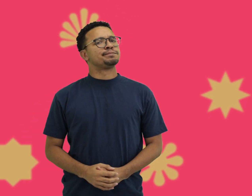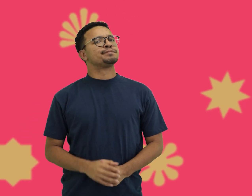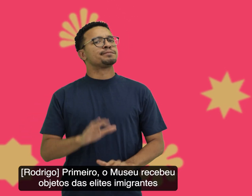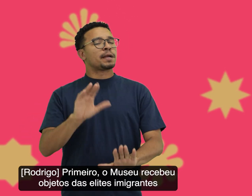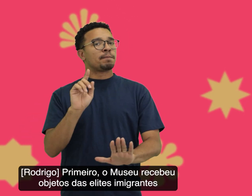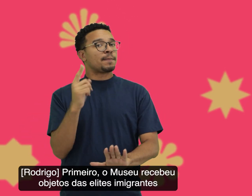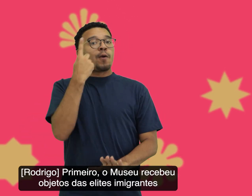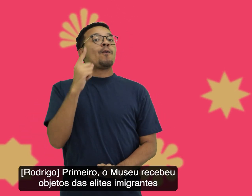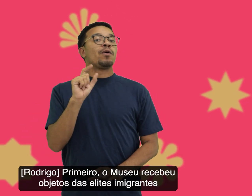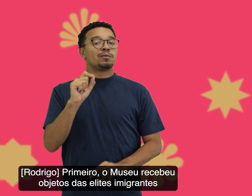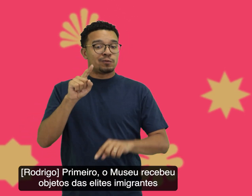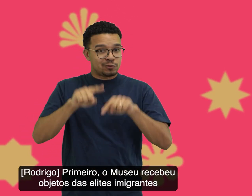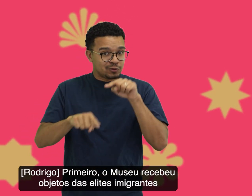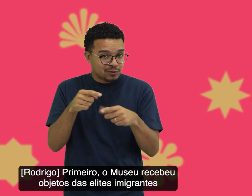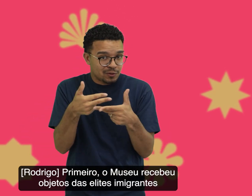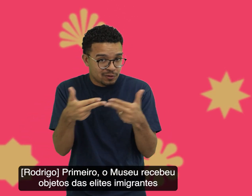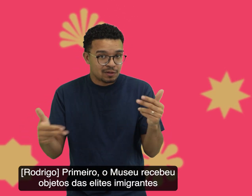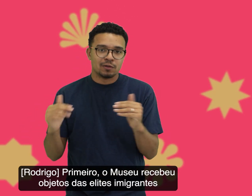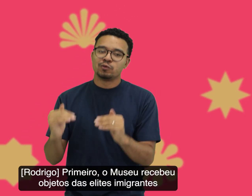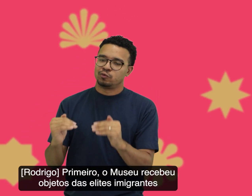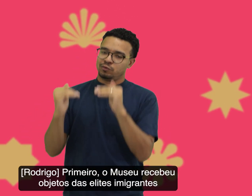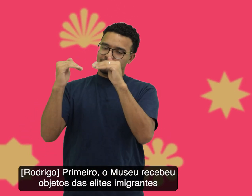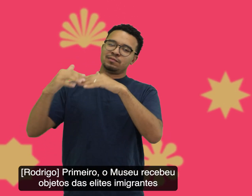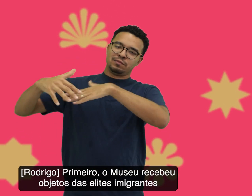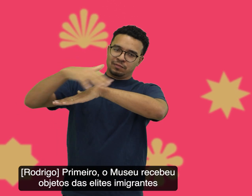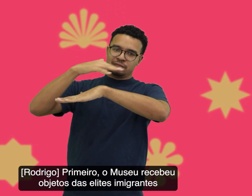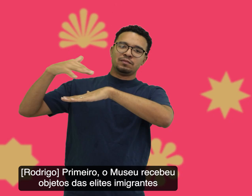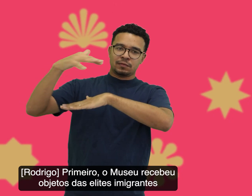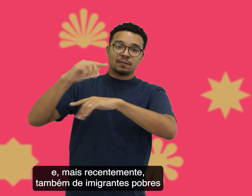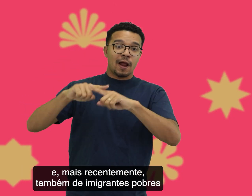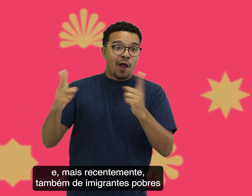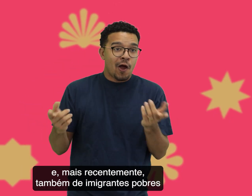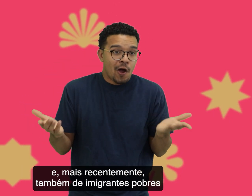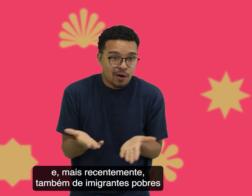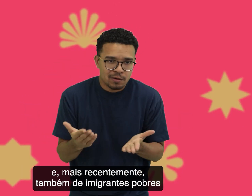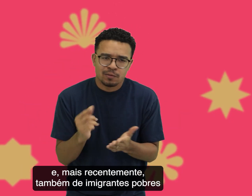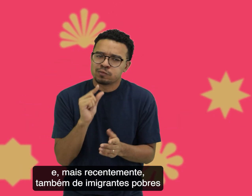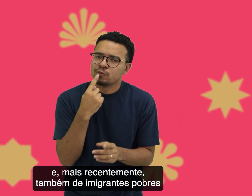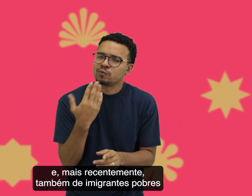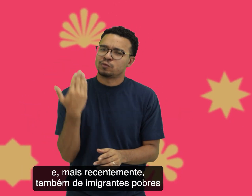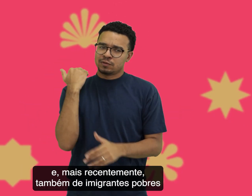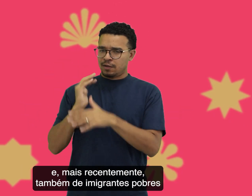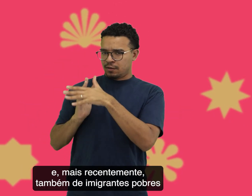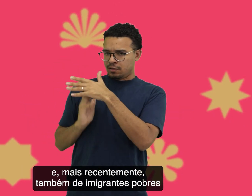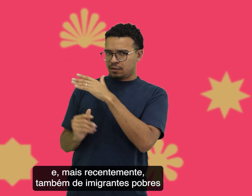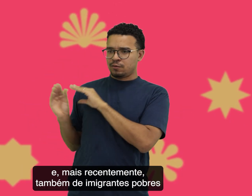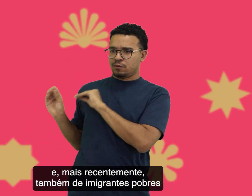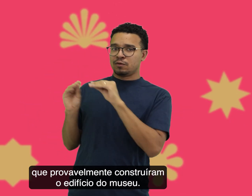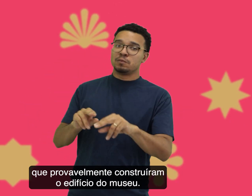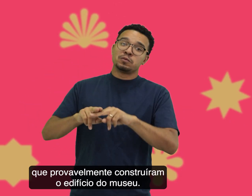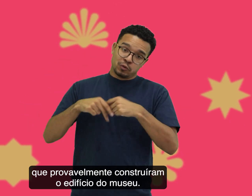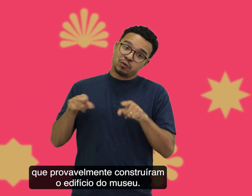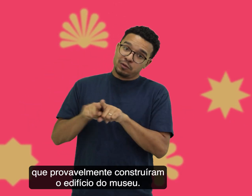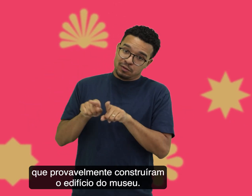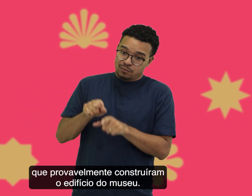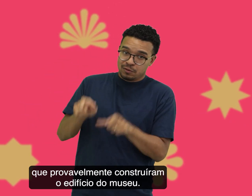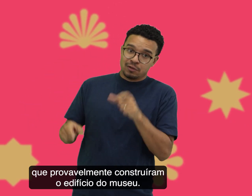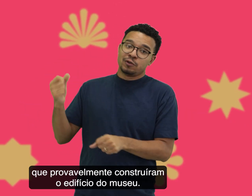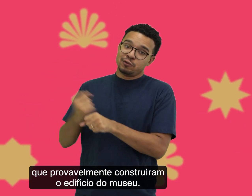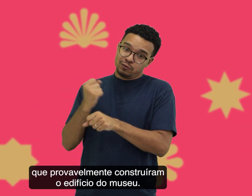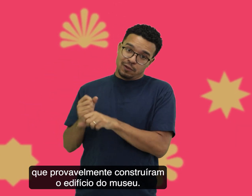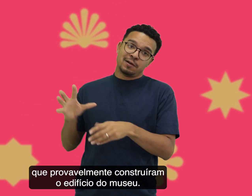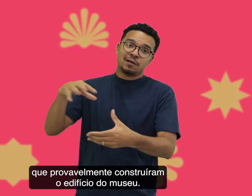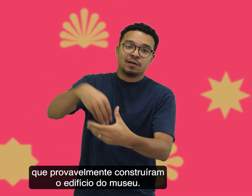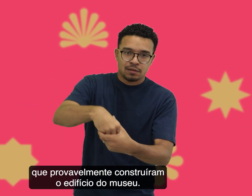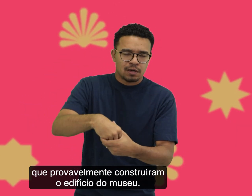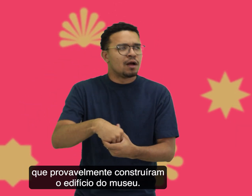da instituição. Primeiro, o museu recebeu objetos das elites imigrantes e, mais recentemente, também de imigrantes pobres, que